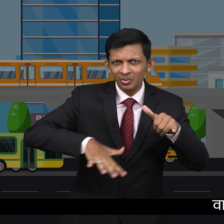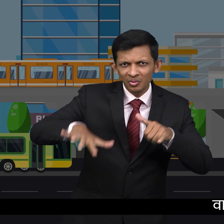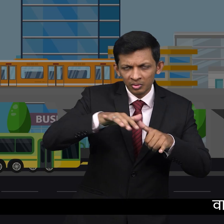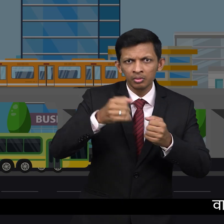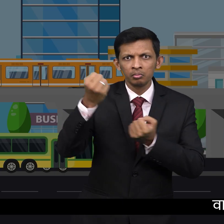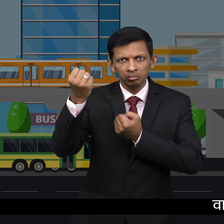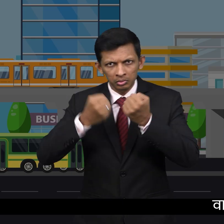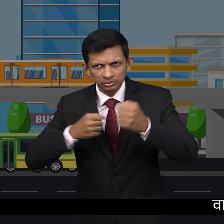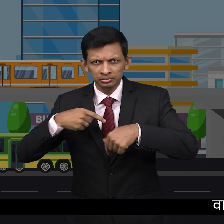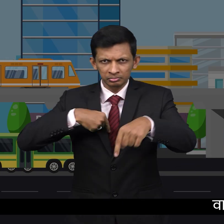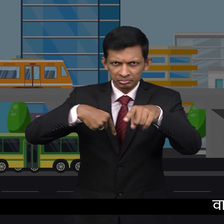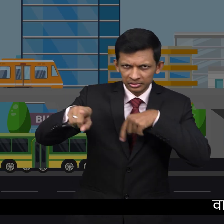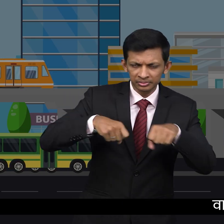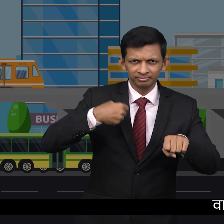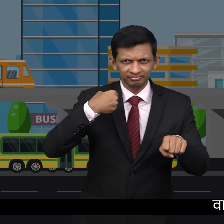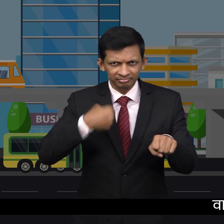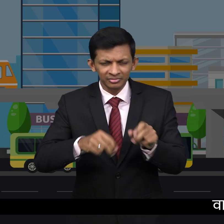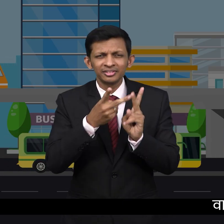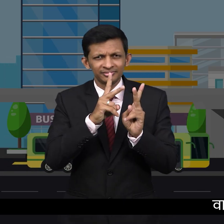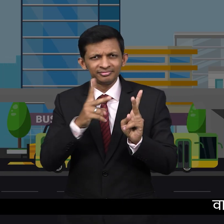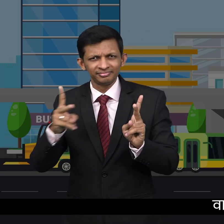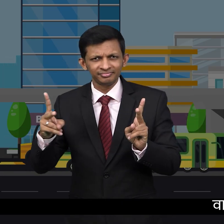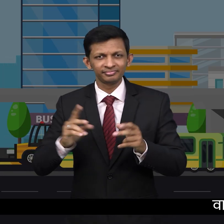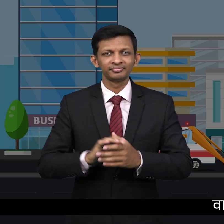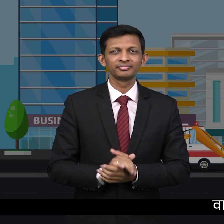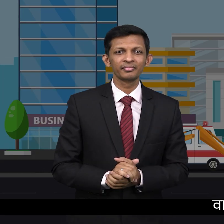वाहतुकीच्या पद्धती.